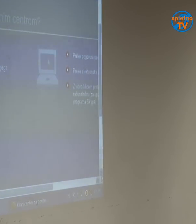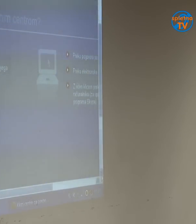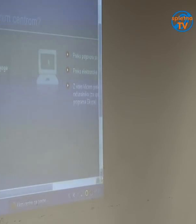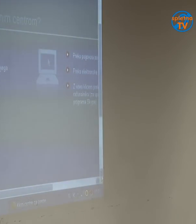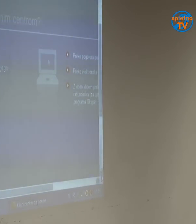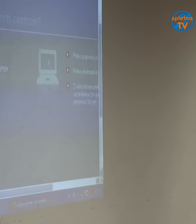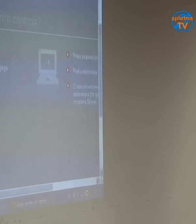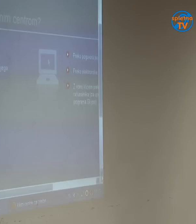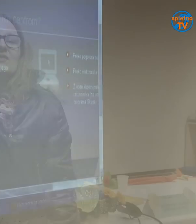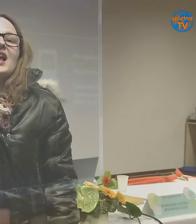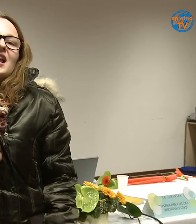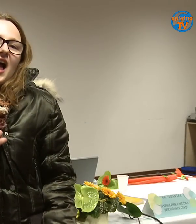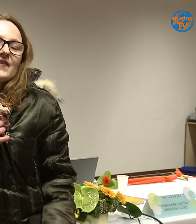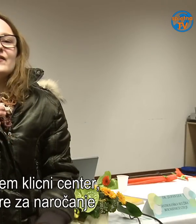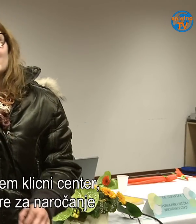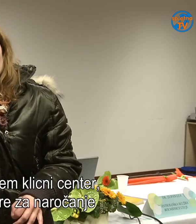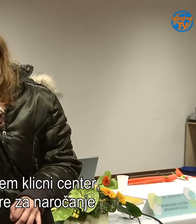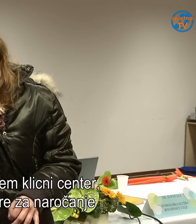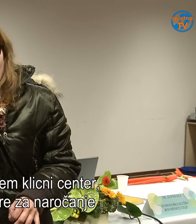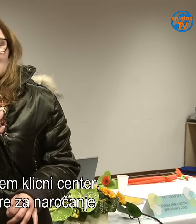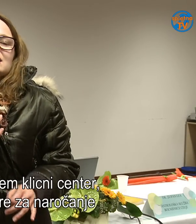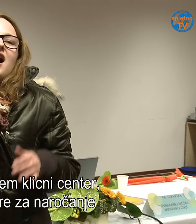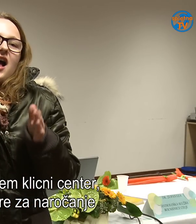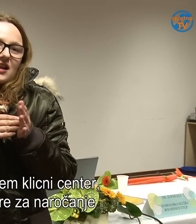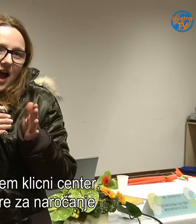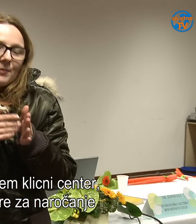To sem jaz zdaj prijavljena kot